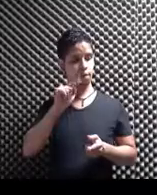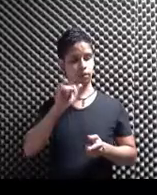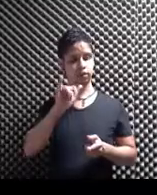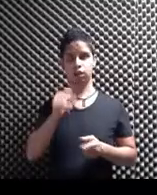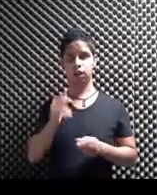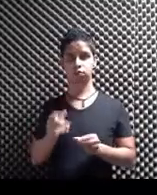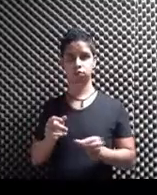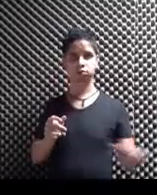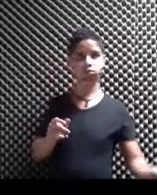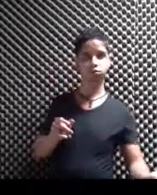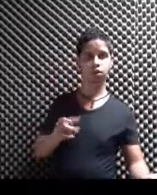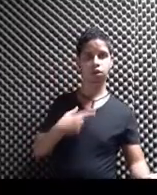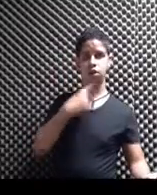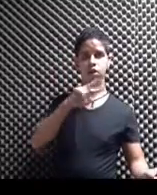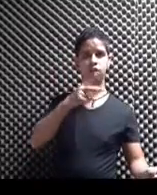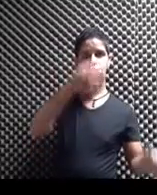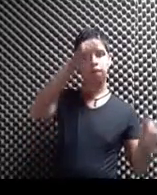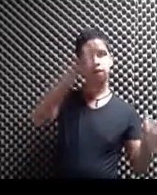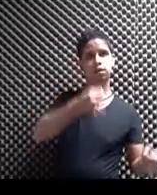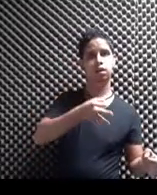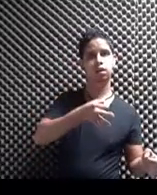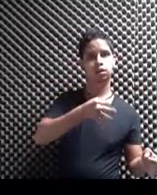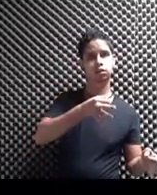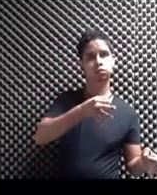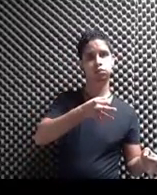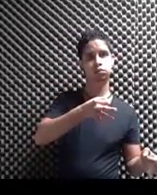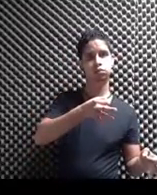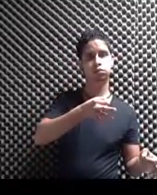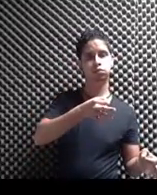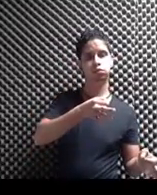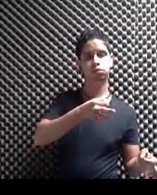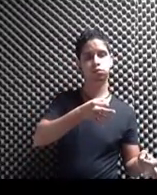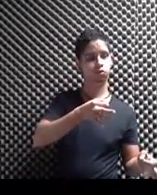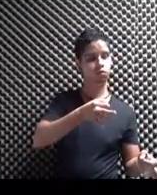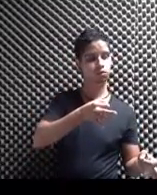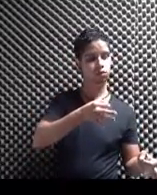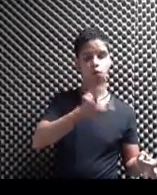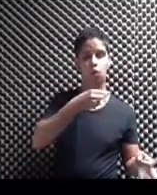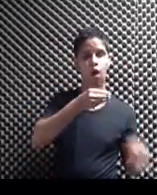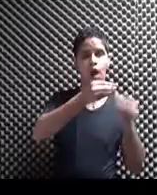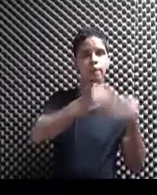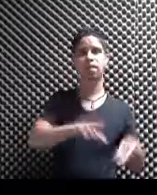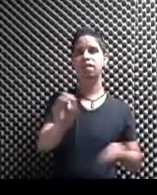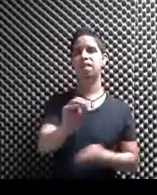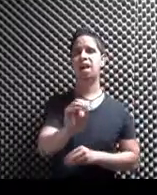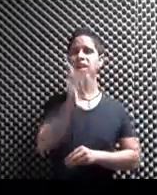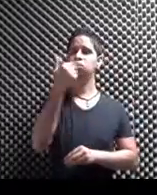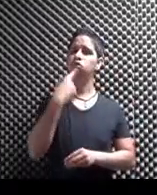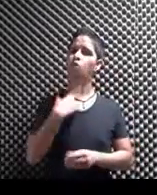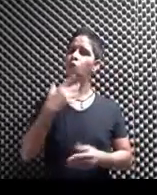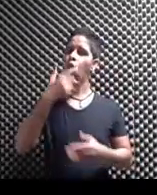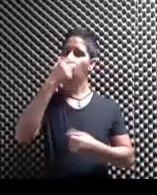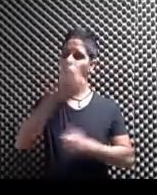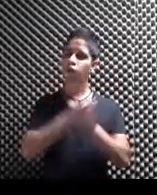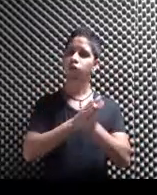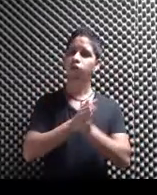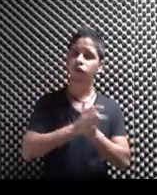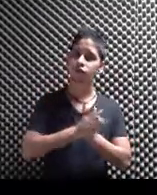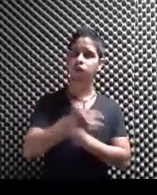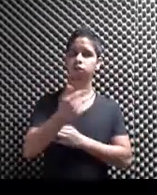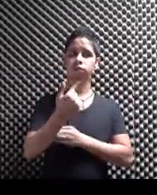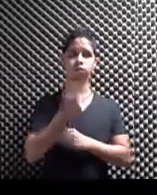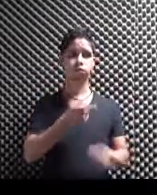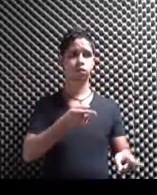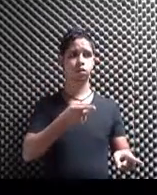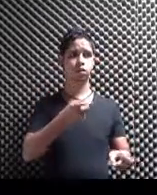decisiones digo decidete muévete a hacerlo exacto no vas a perder nada confía en lo que es y aplicándolo a esto